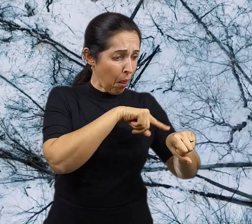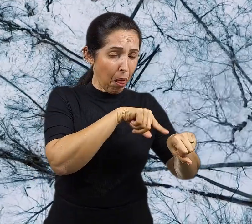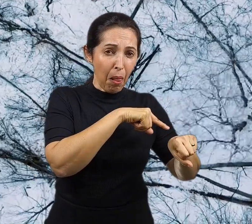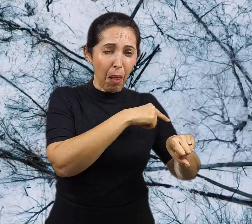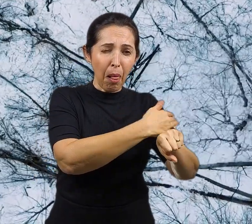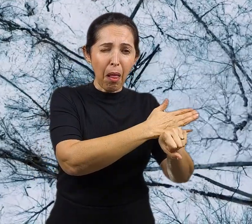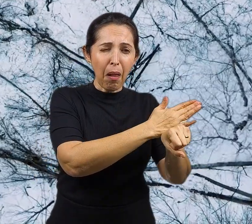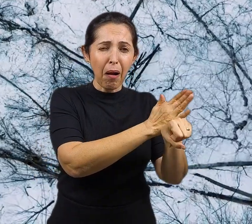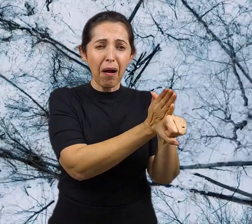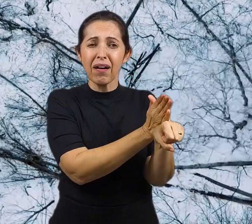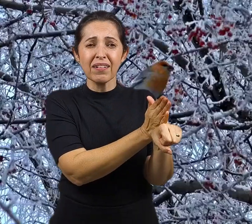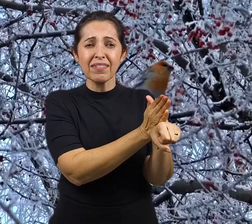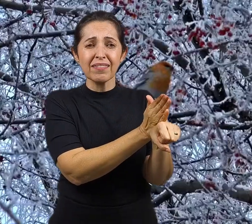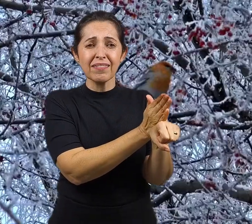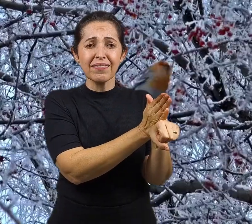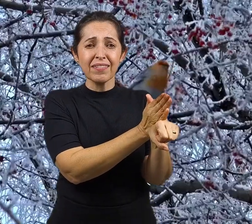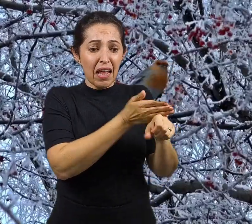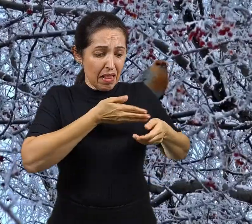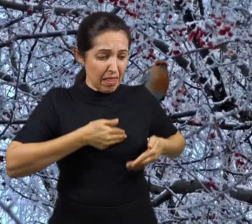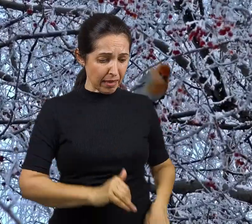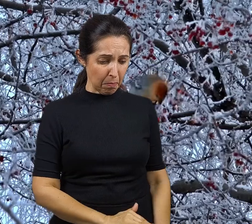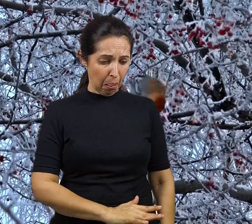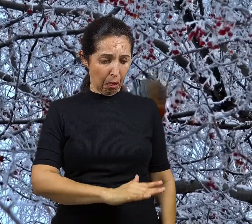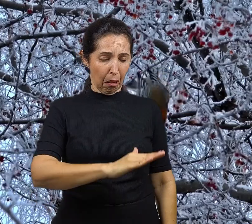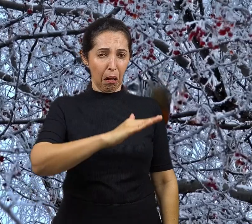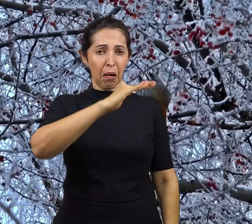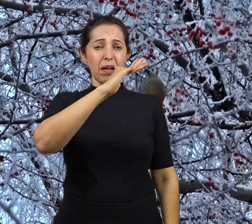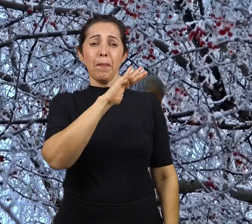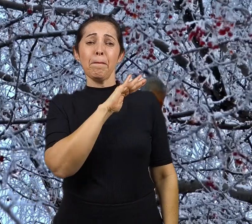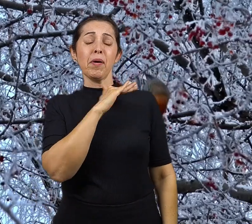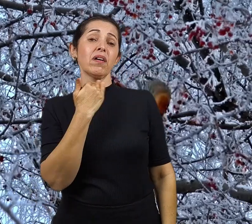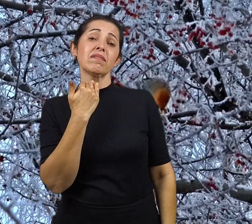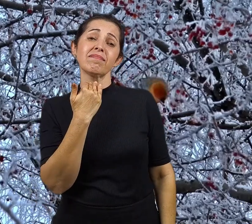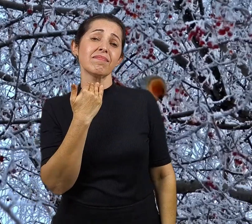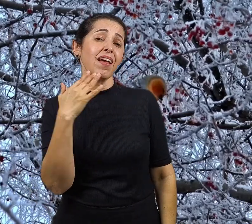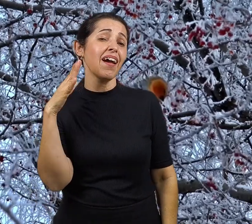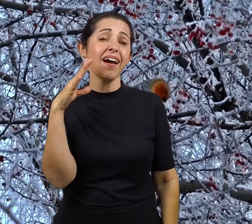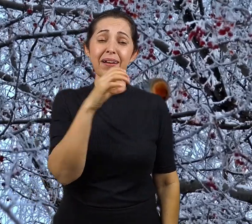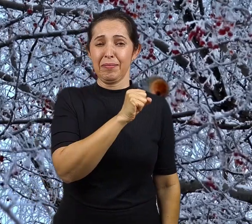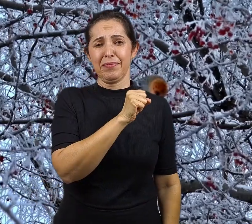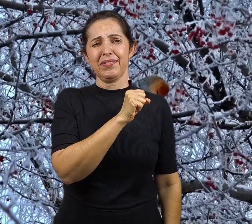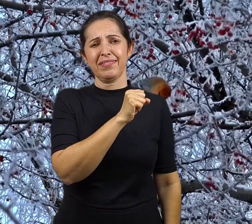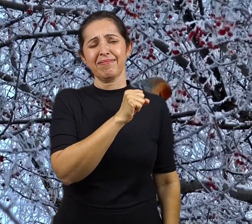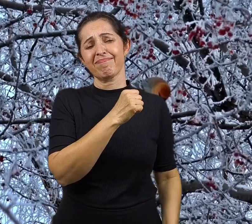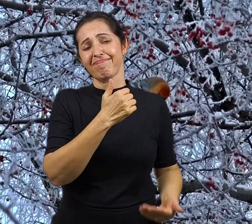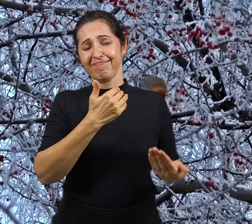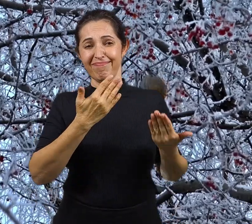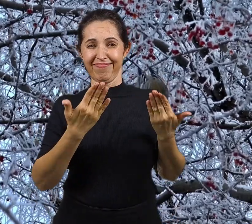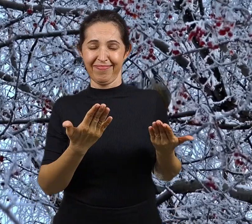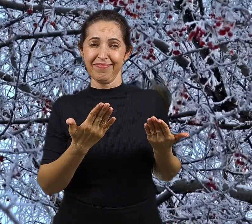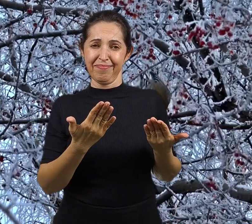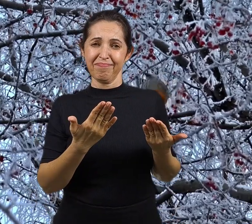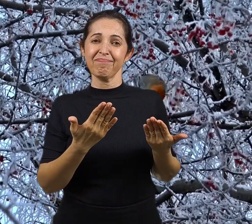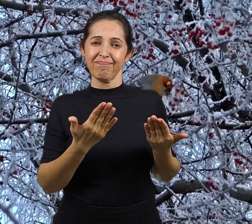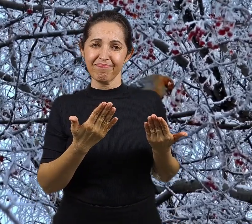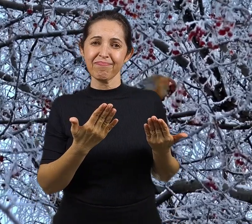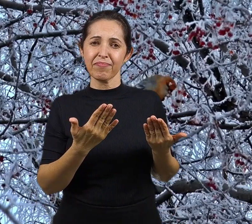É assim a nossa vida, é assim. Então, meus irmãos, ou nós estamos imbuídos em perseguir